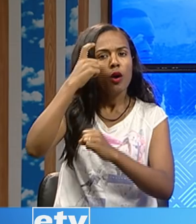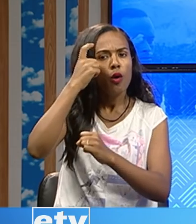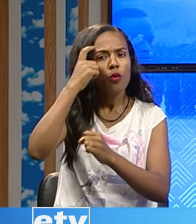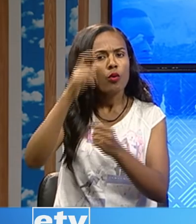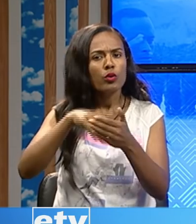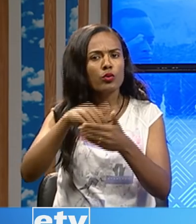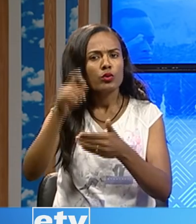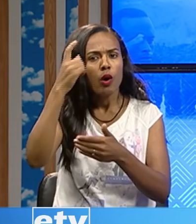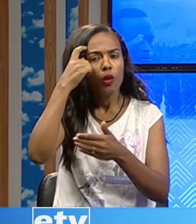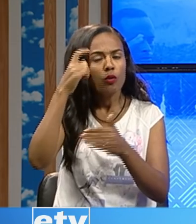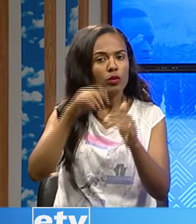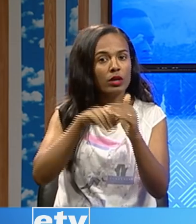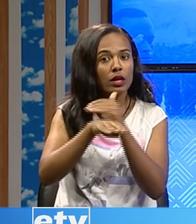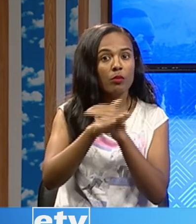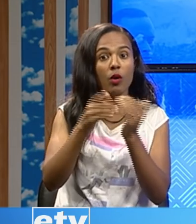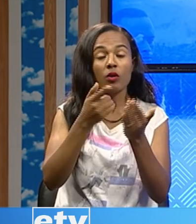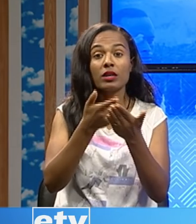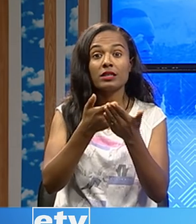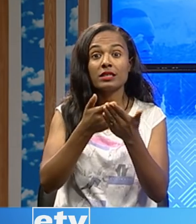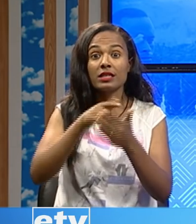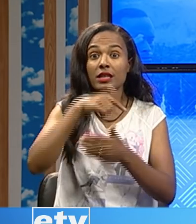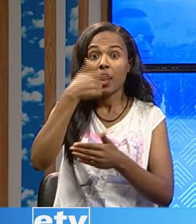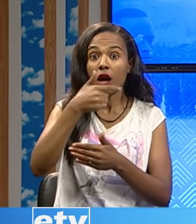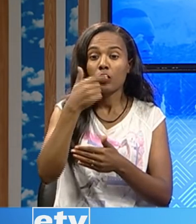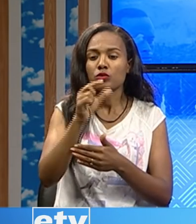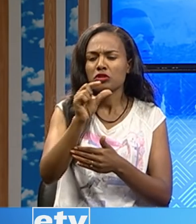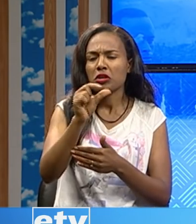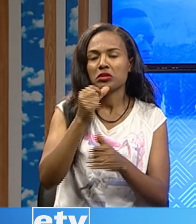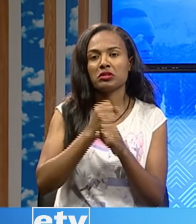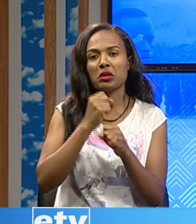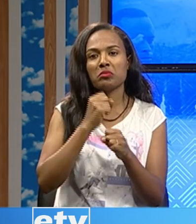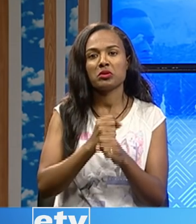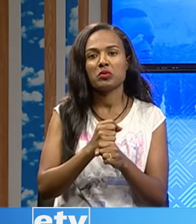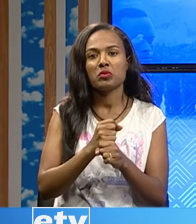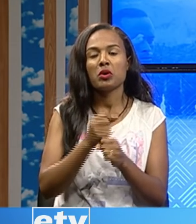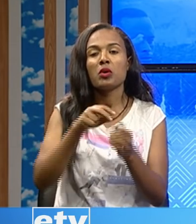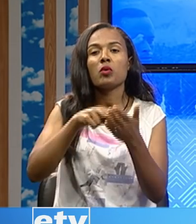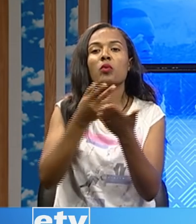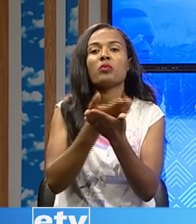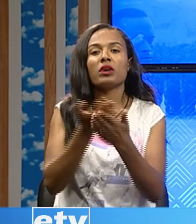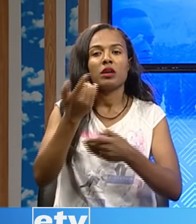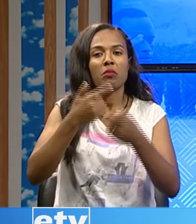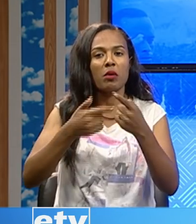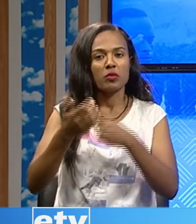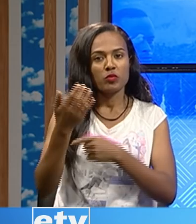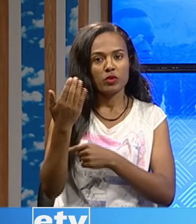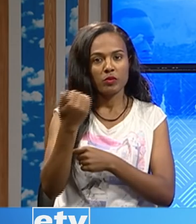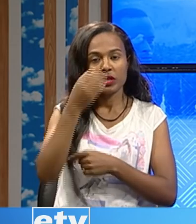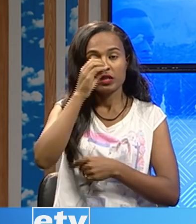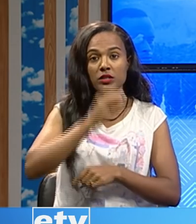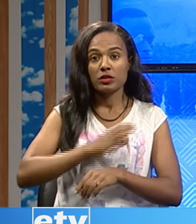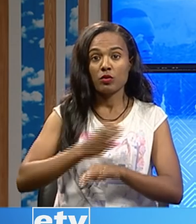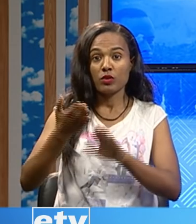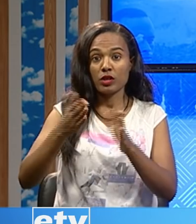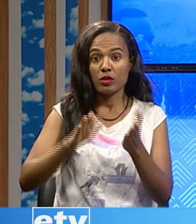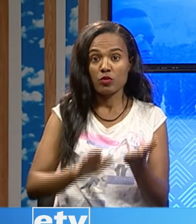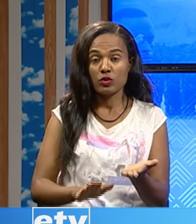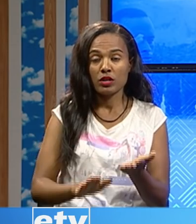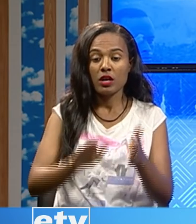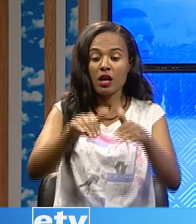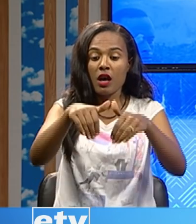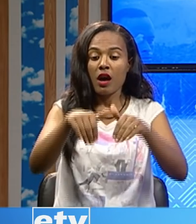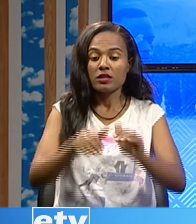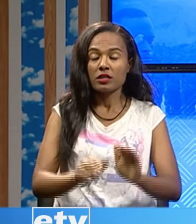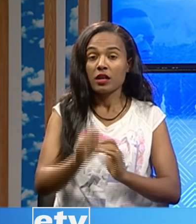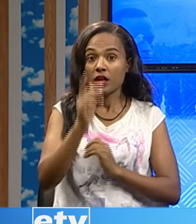ይገባው እነዚህ ተንታኞች ትናንሽ ስራ ቢሰሩ ቁም ነገር ባመጡ ነበር። ሰው እየሞተ አስክሬን